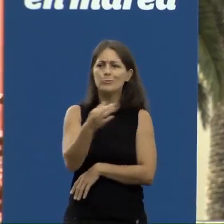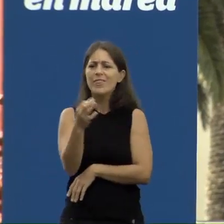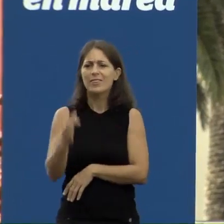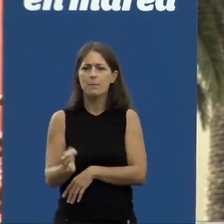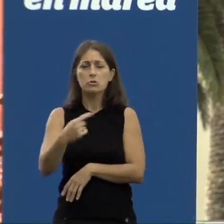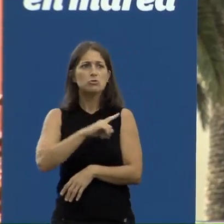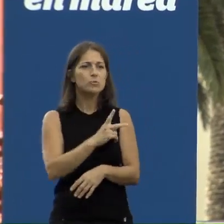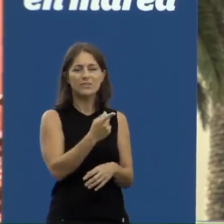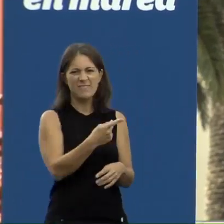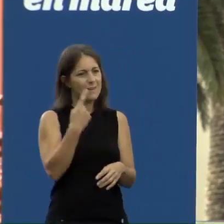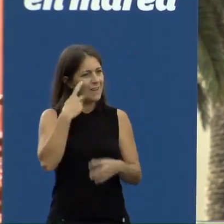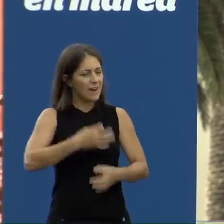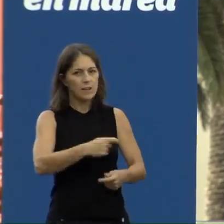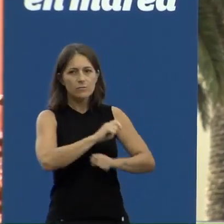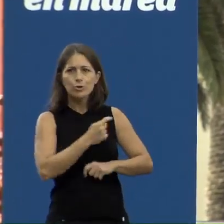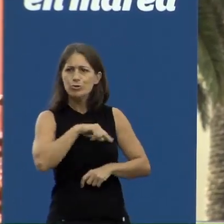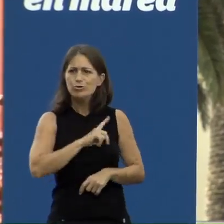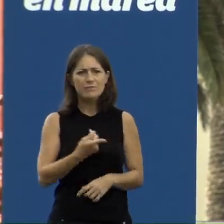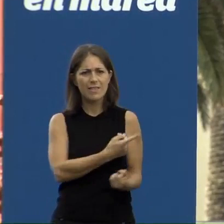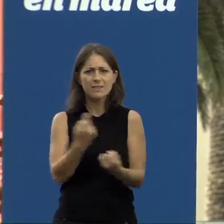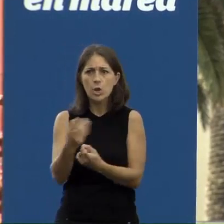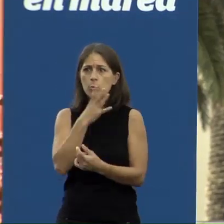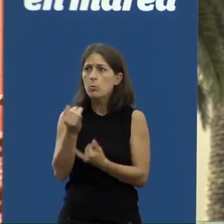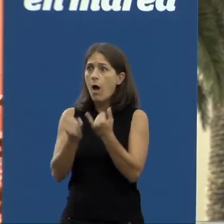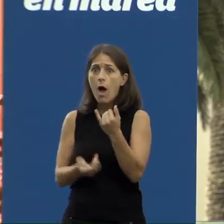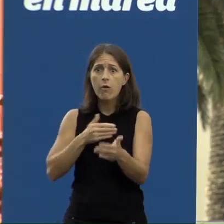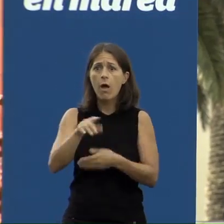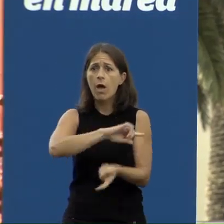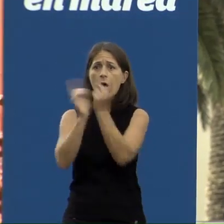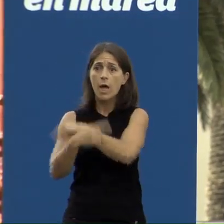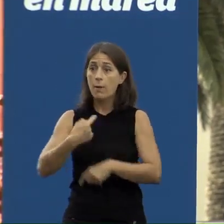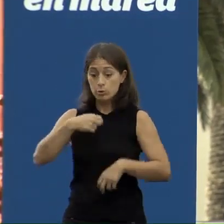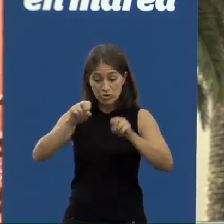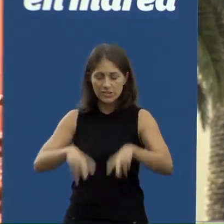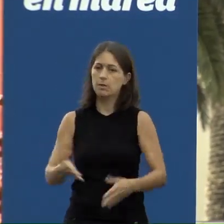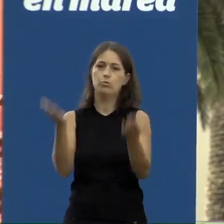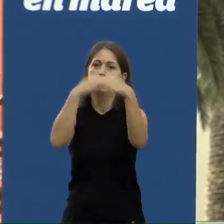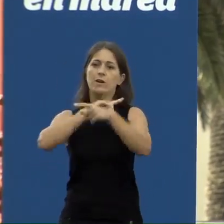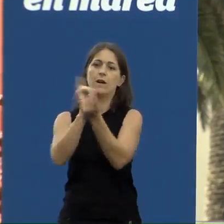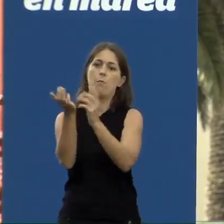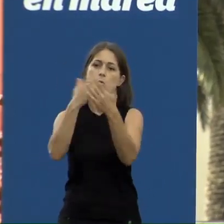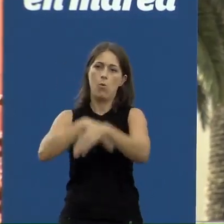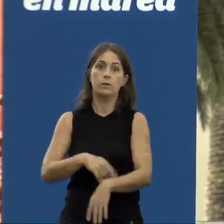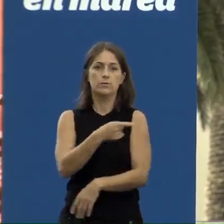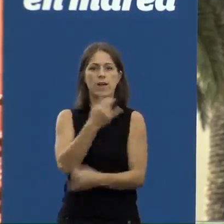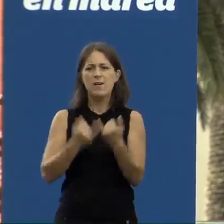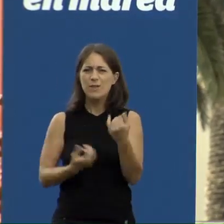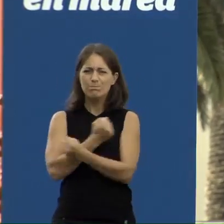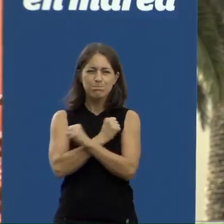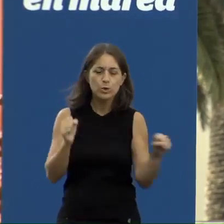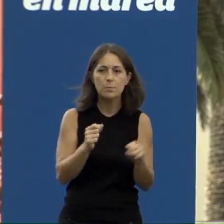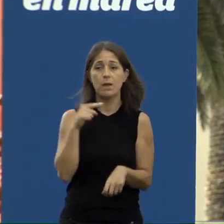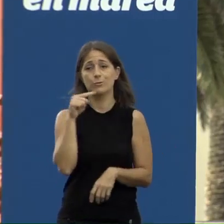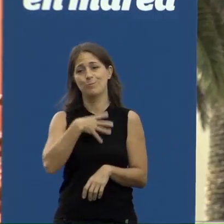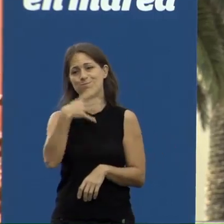que sí, que somos necesarias, porque sen nós non haberá cambio. Grazas por estar facendo posible o imposible.